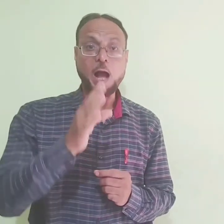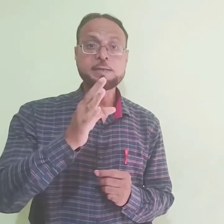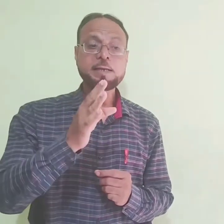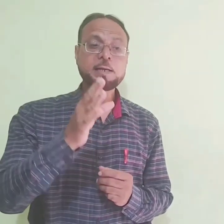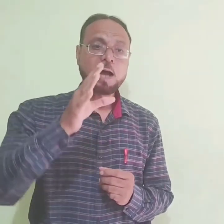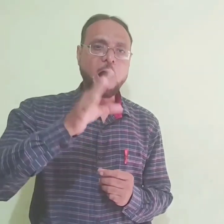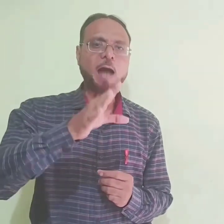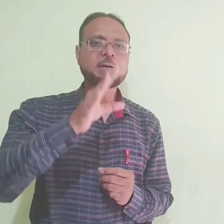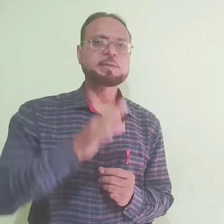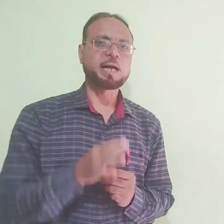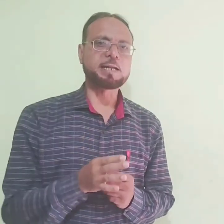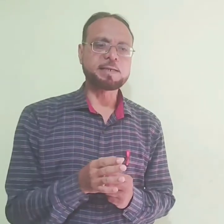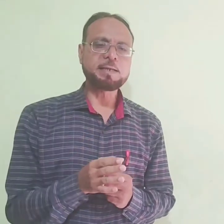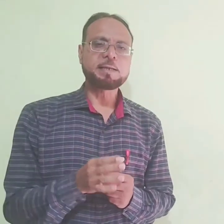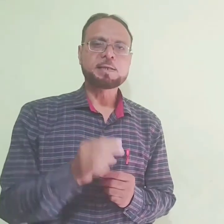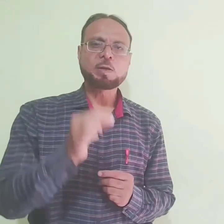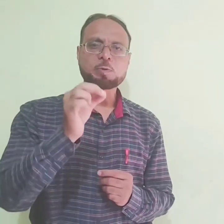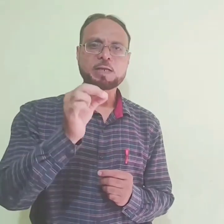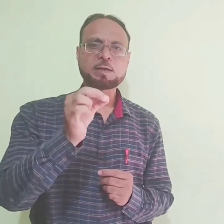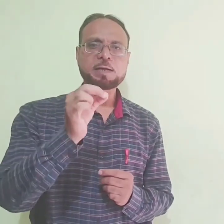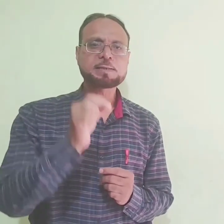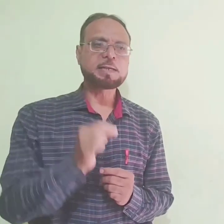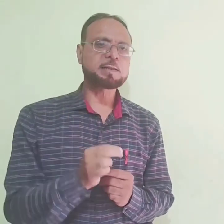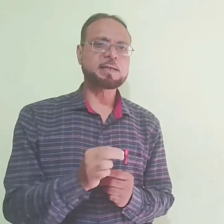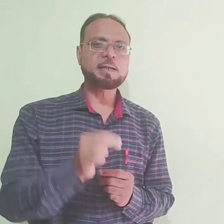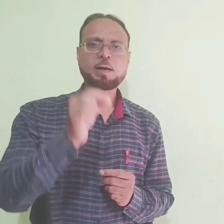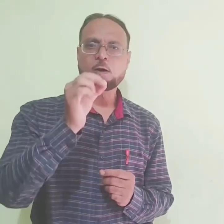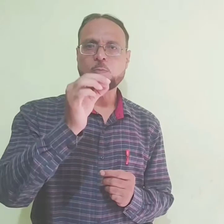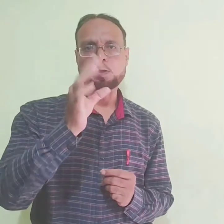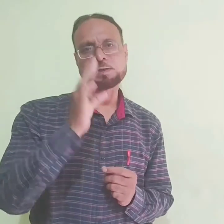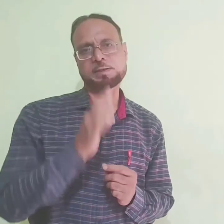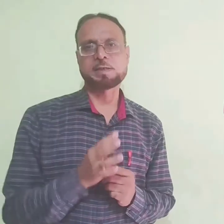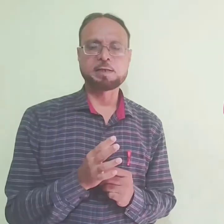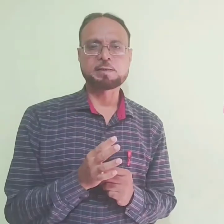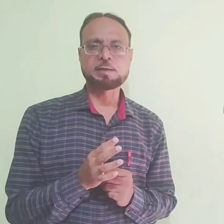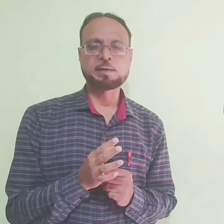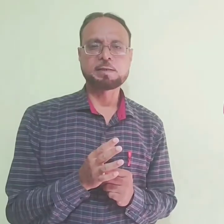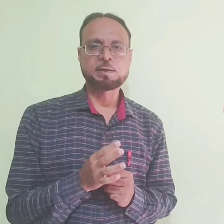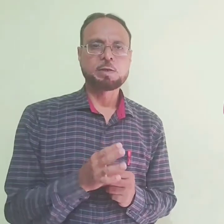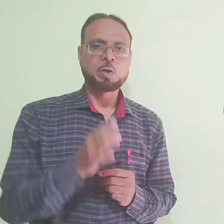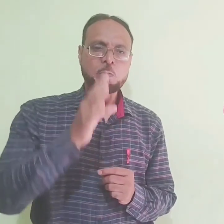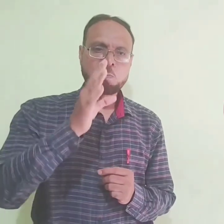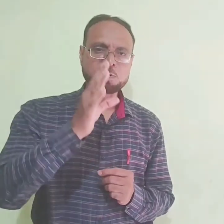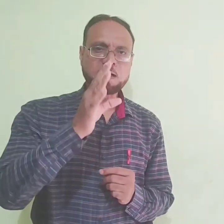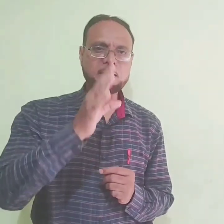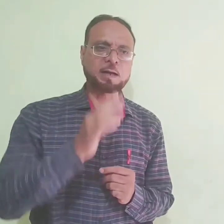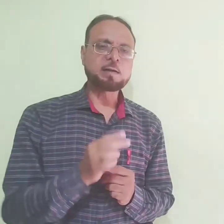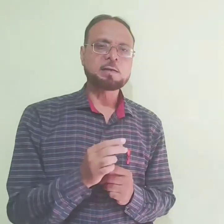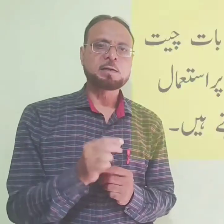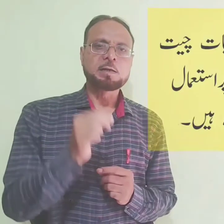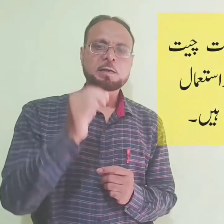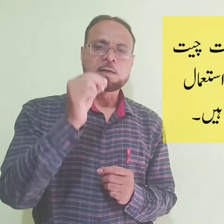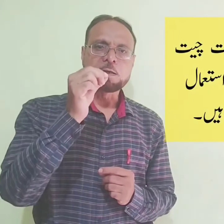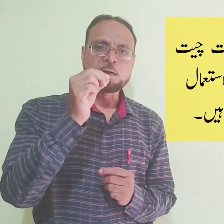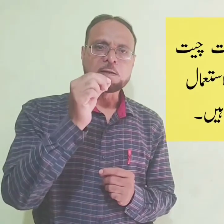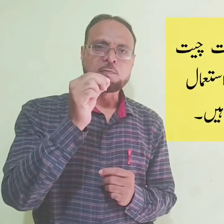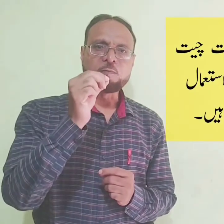आइए आज हम जानेंगे कि मुज़क्कर किसे कहते हैं और मोनस किसे कहते हैं। मुज़क्कर वो